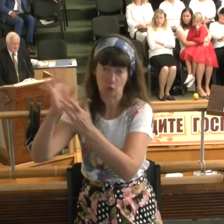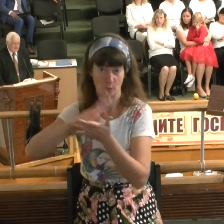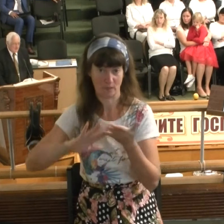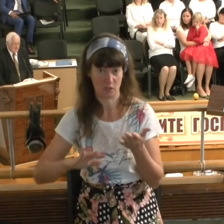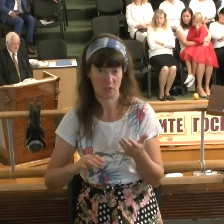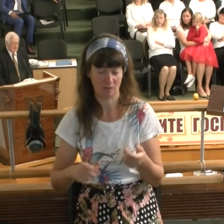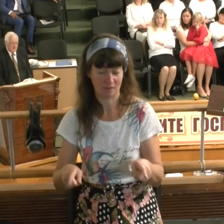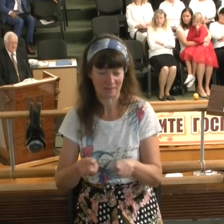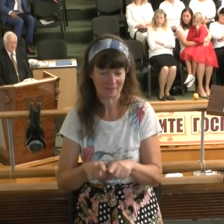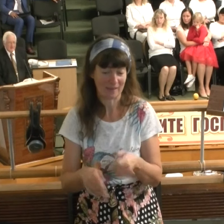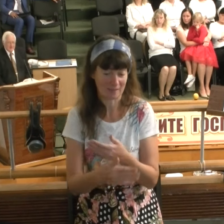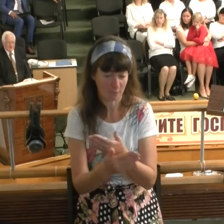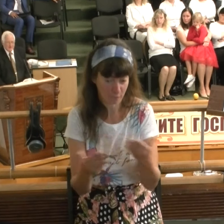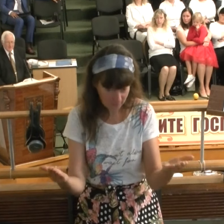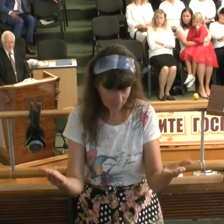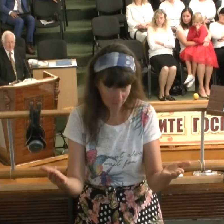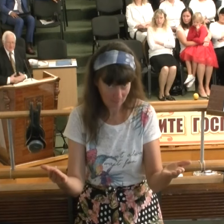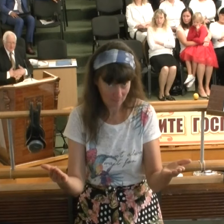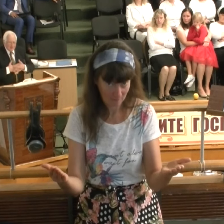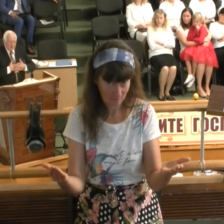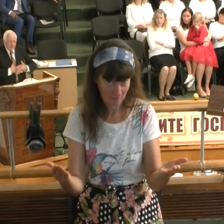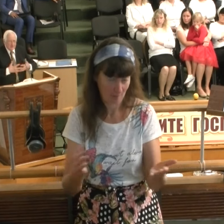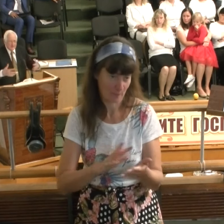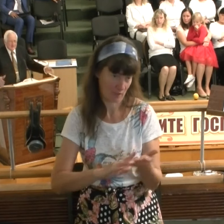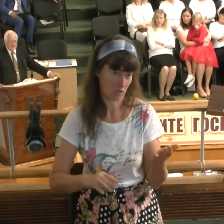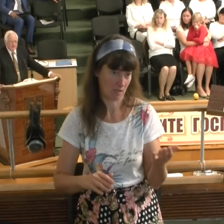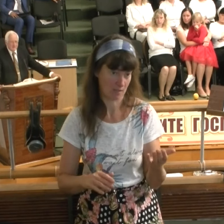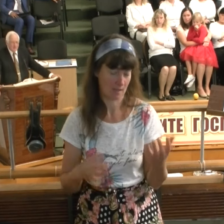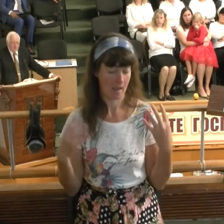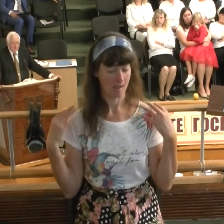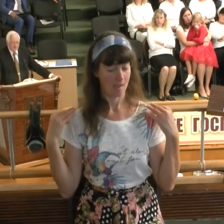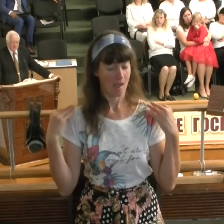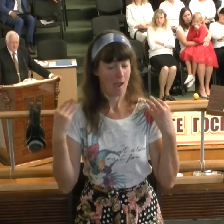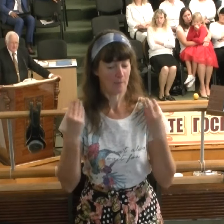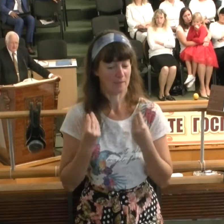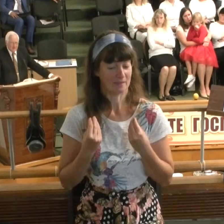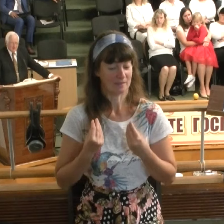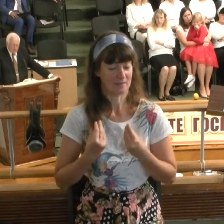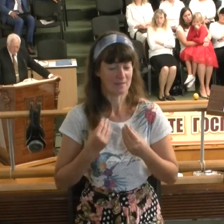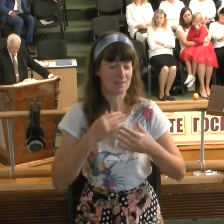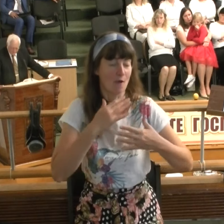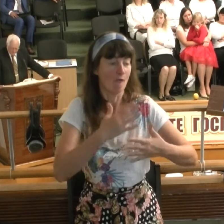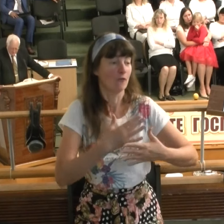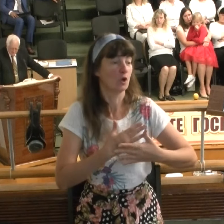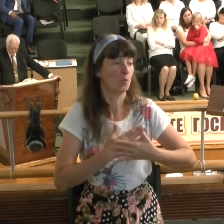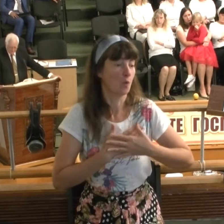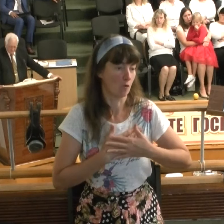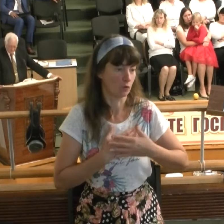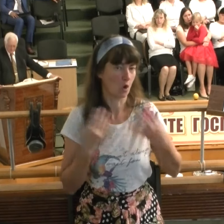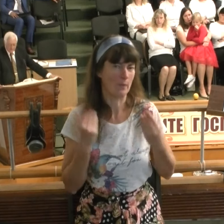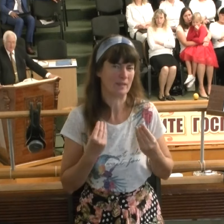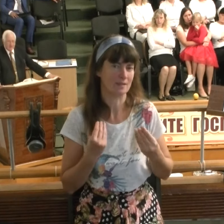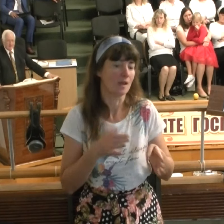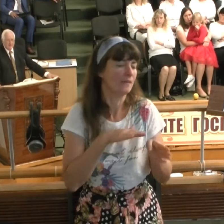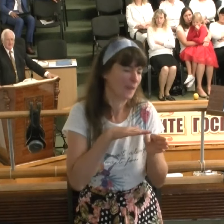вас, так и вы. Более же всего облекитесь в любовь, которая есть совокупность